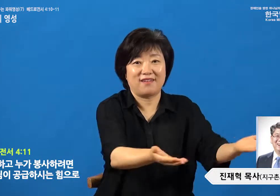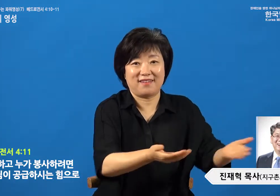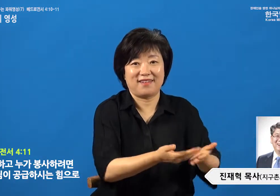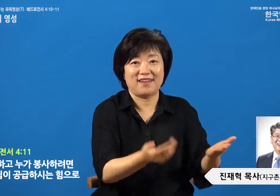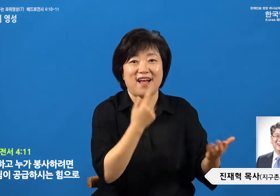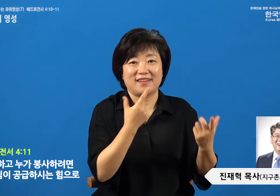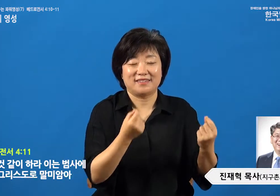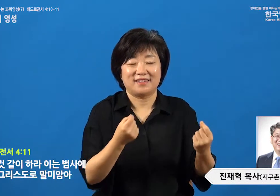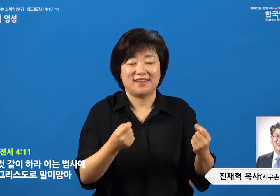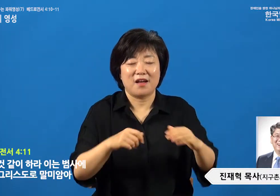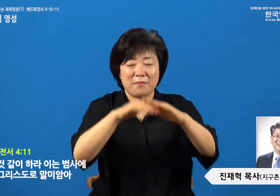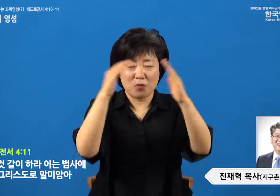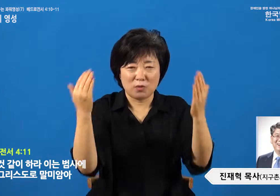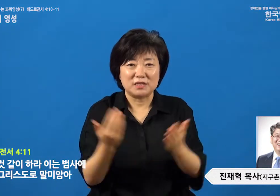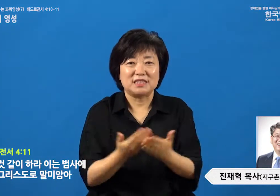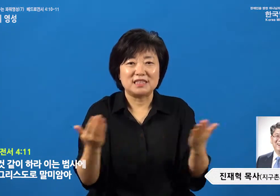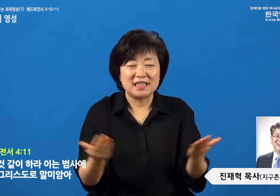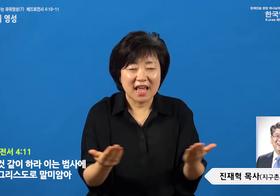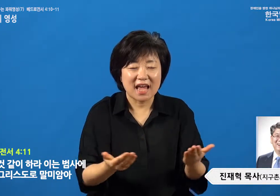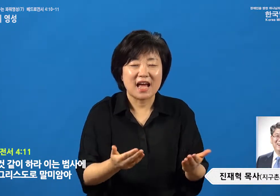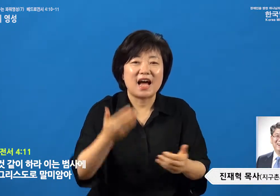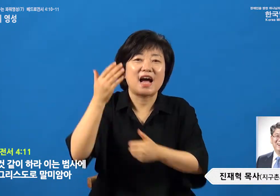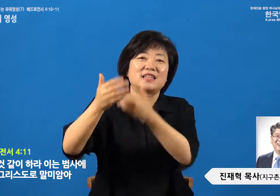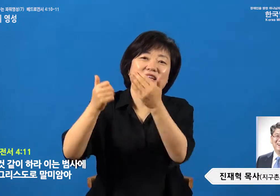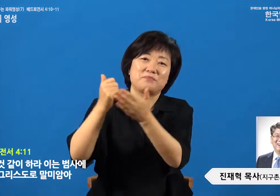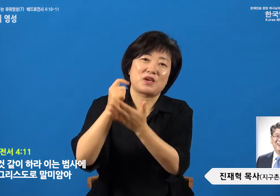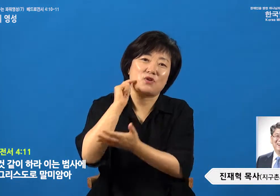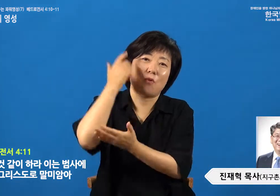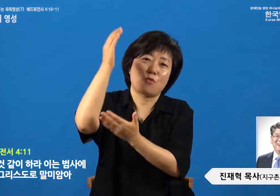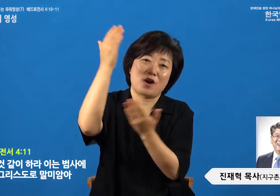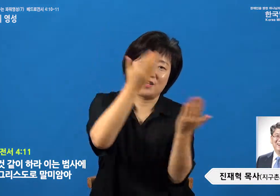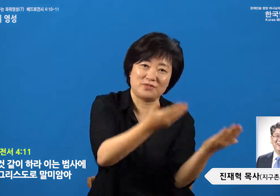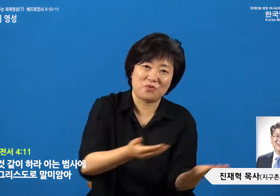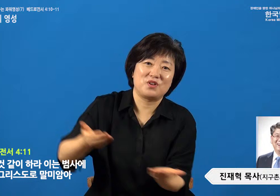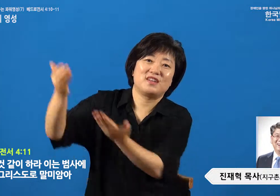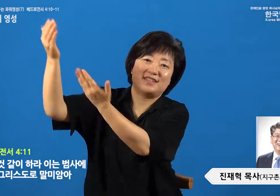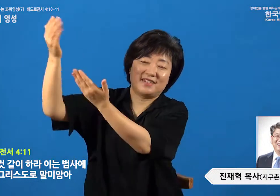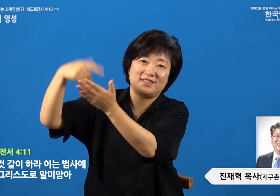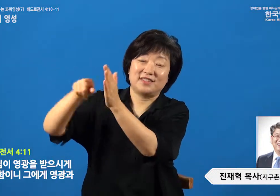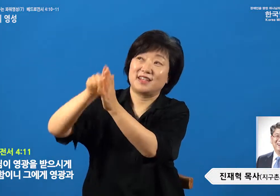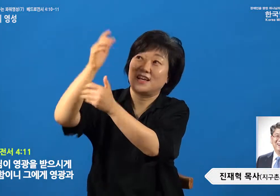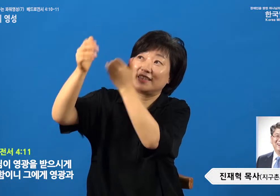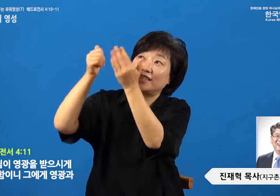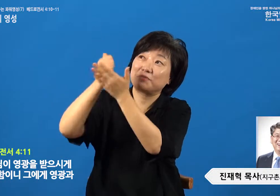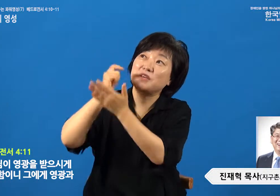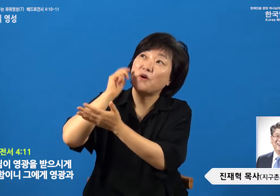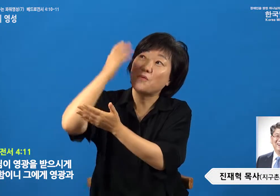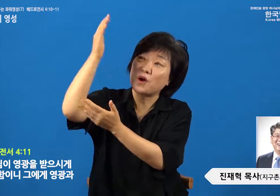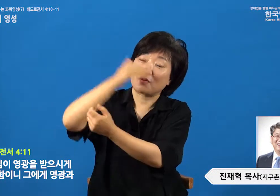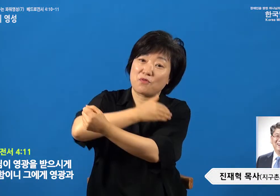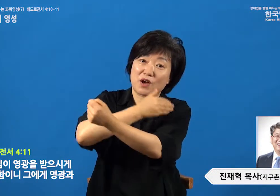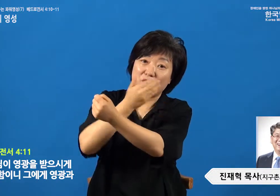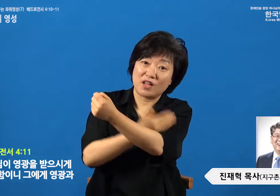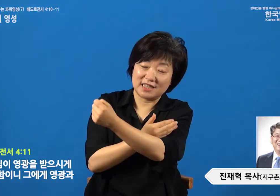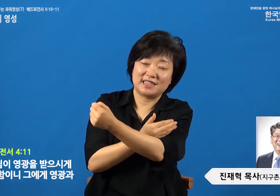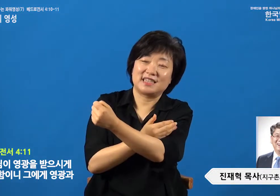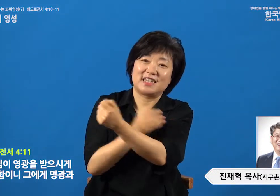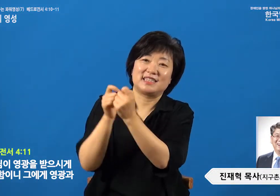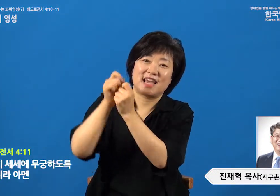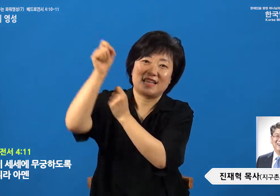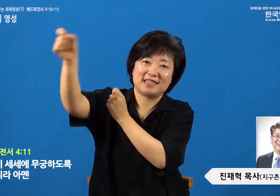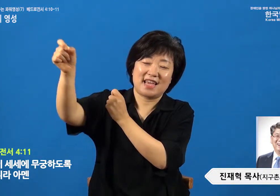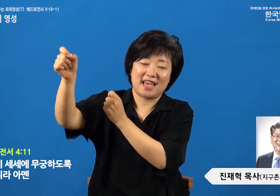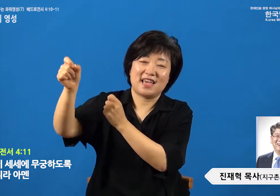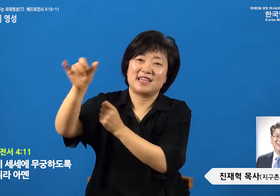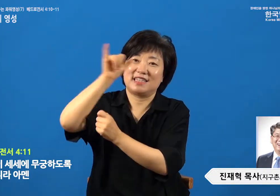말미암아 하나님이 영광을 받으시게 하려 함이니 그에게 영광과 권능이 세세에 무궁하도록